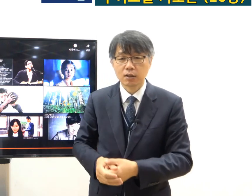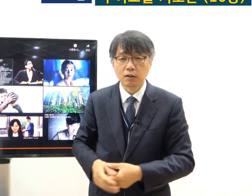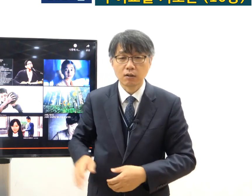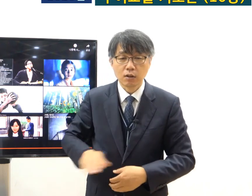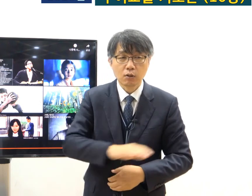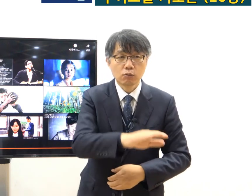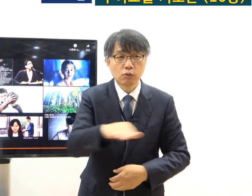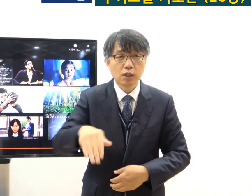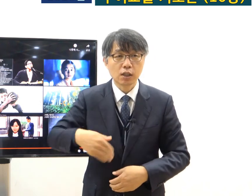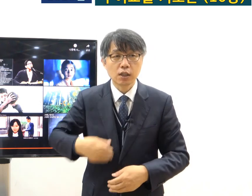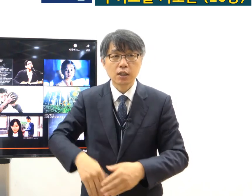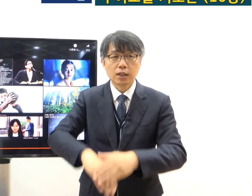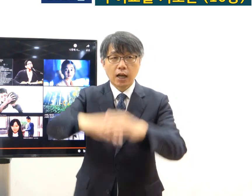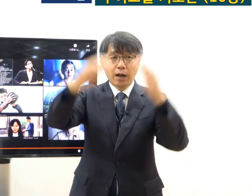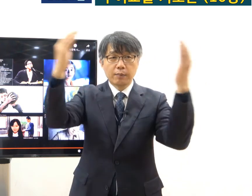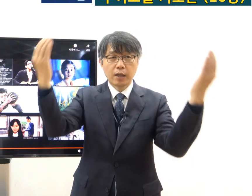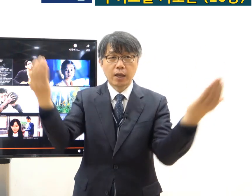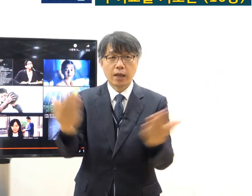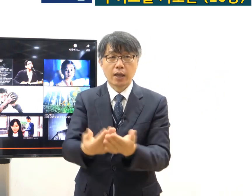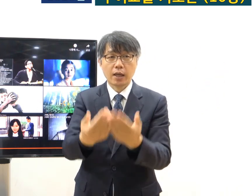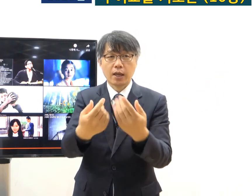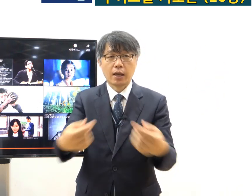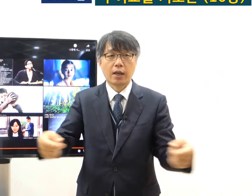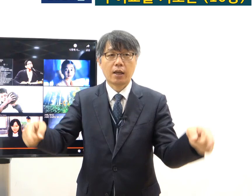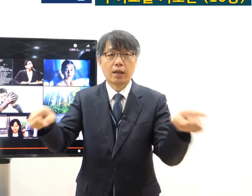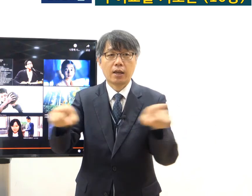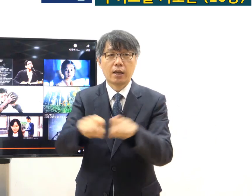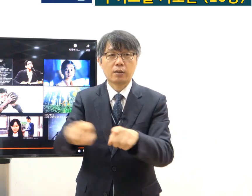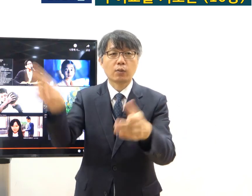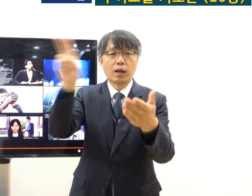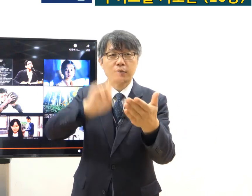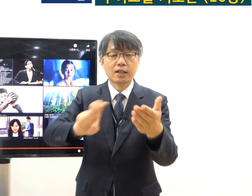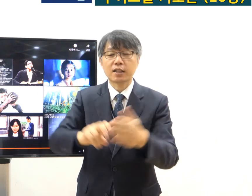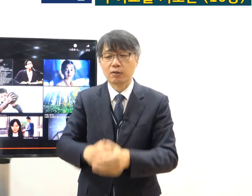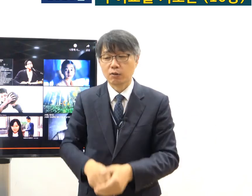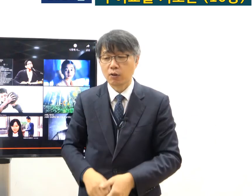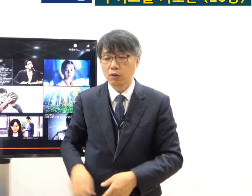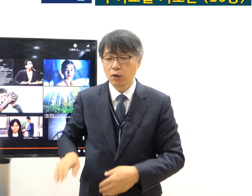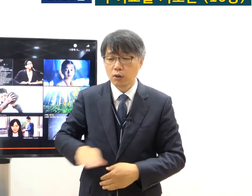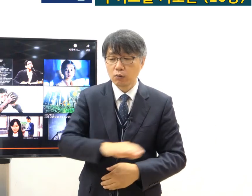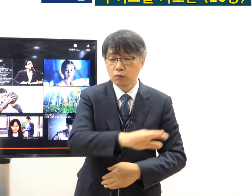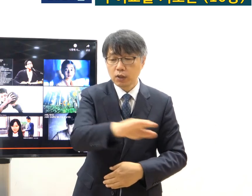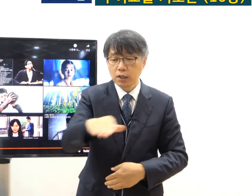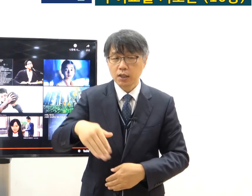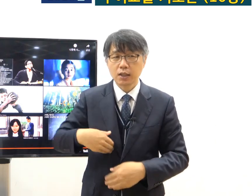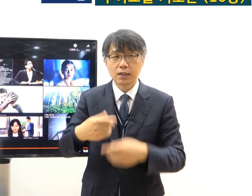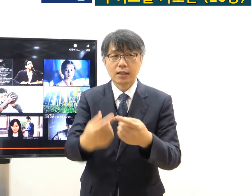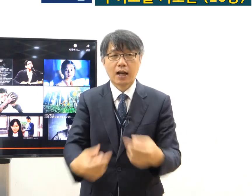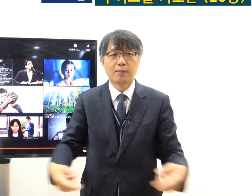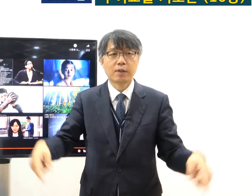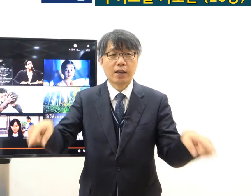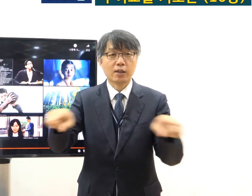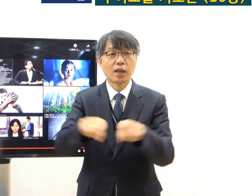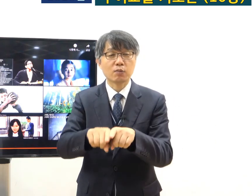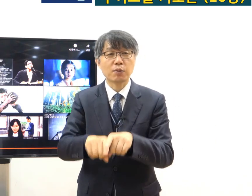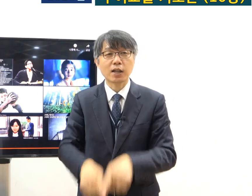세서 우리 다 함께 노래합시다. 이렇게 해도 되고요. 우리 다 함께. 이게 좀